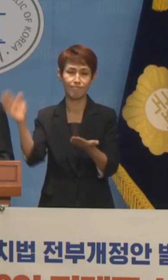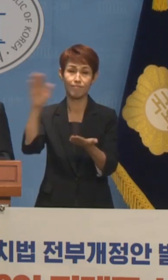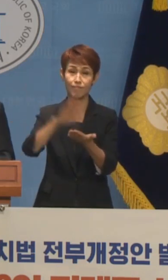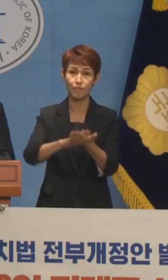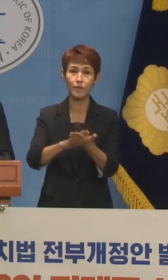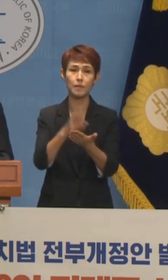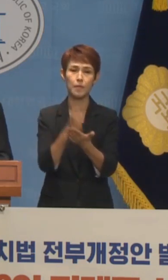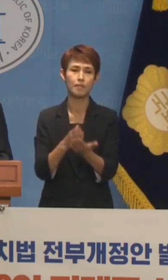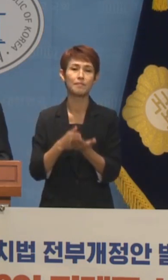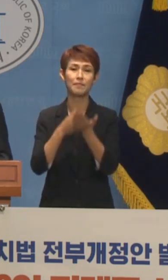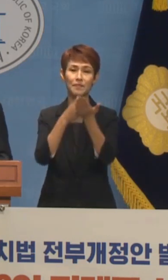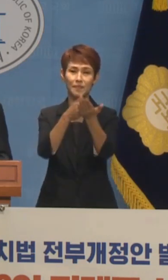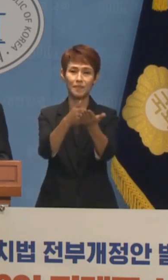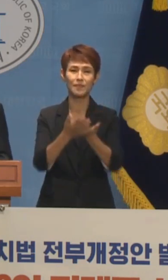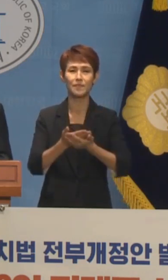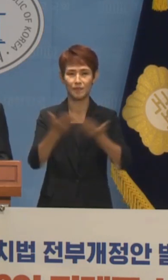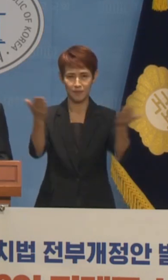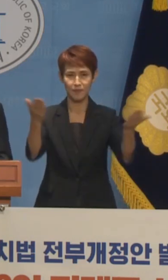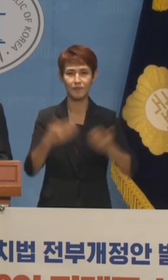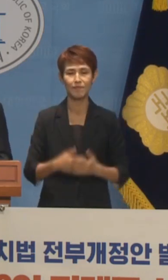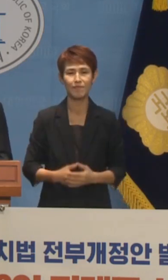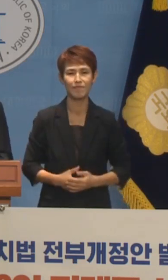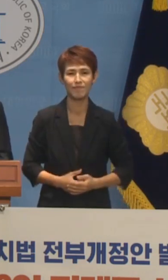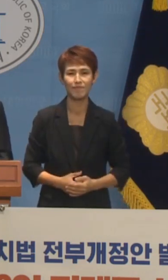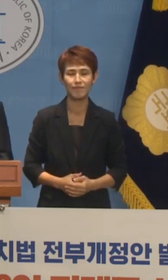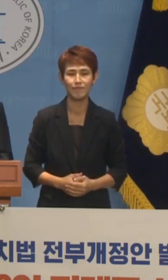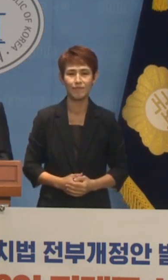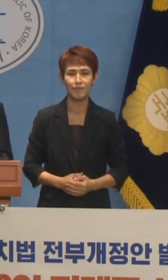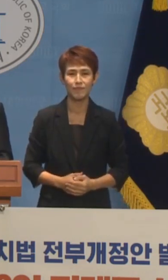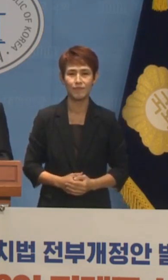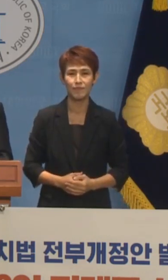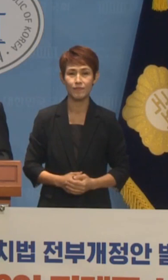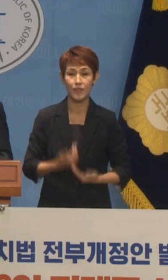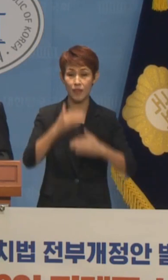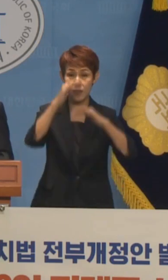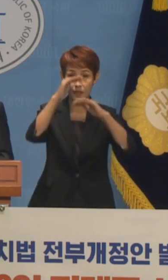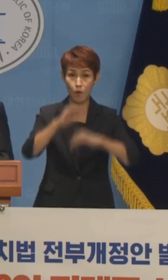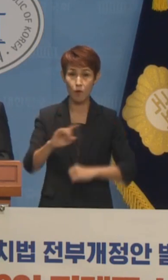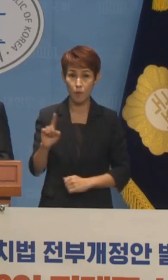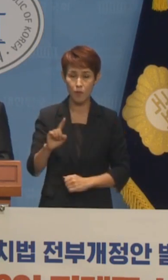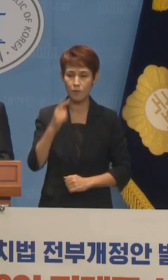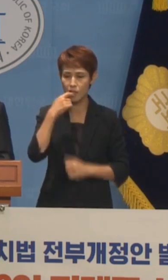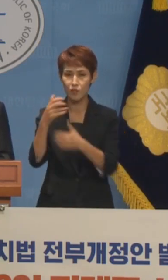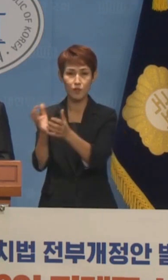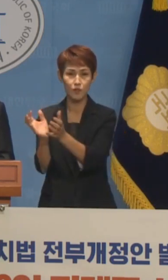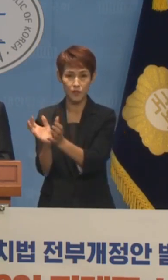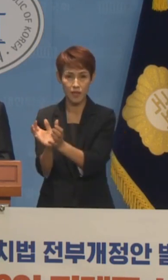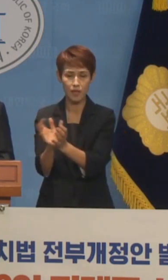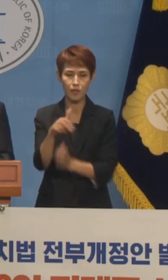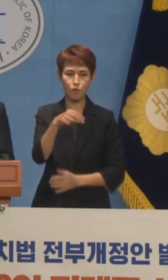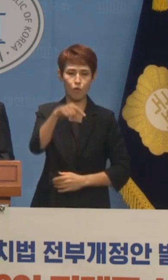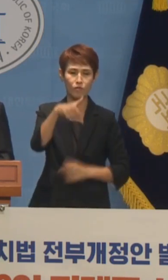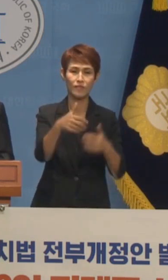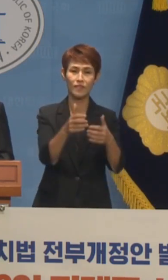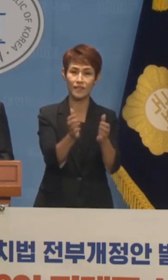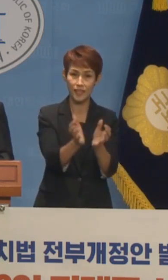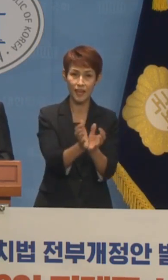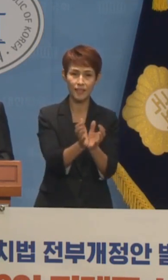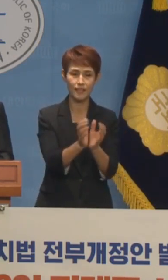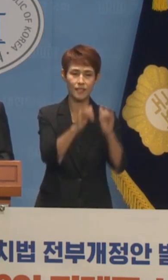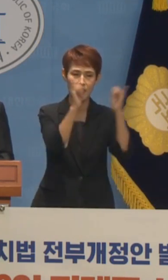발휘를 알려 드리기 위해서 준비했습니다 봉 개정 안에는 더불어민주당 조국 혁신당